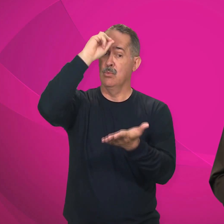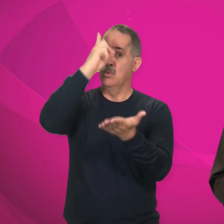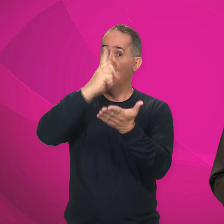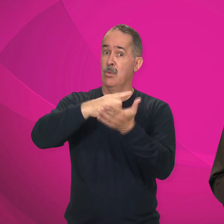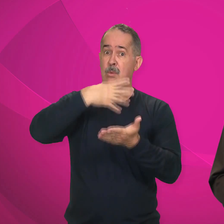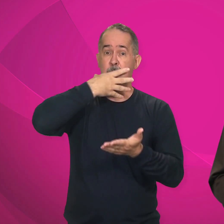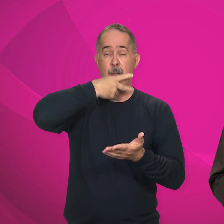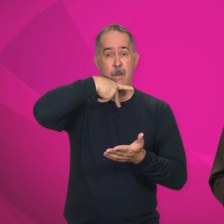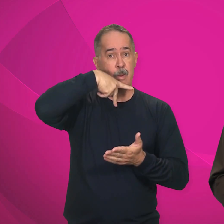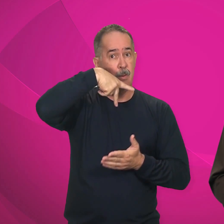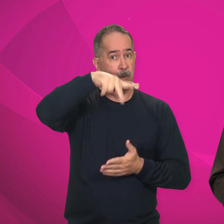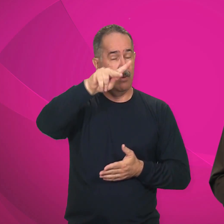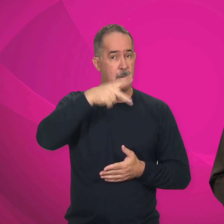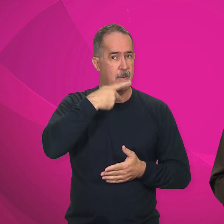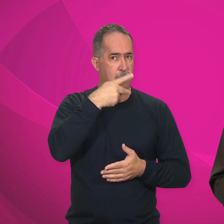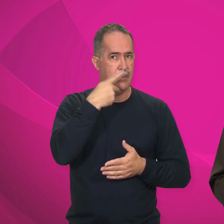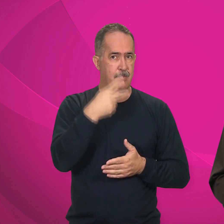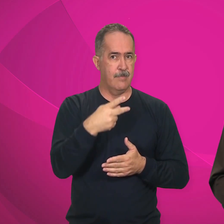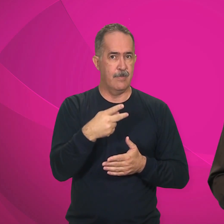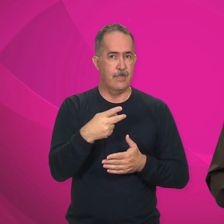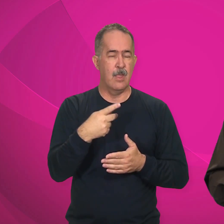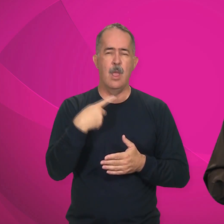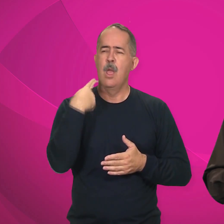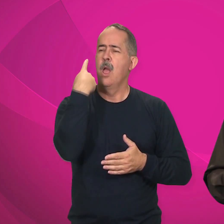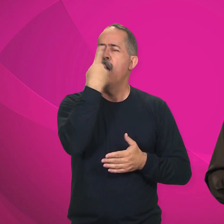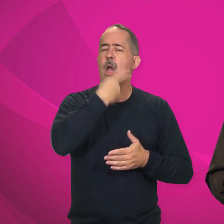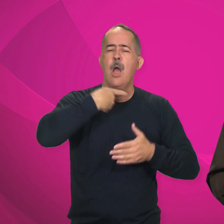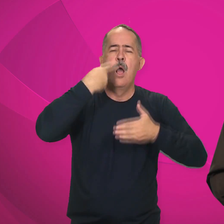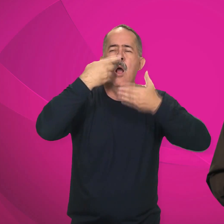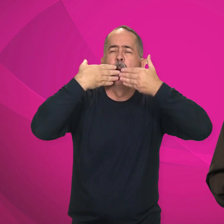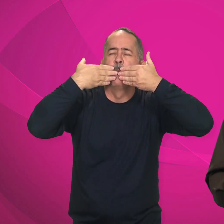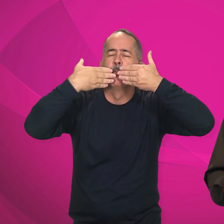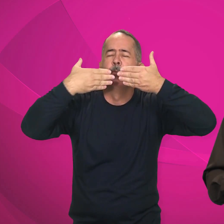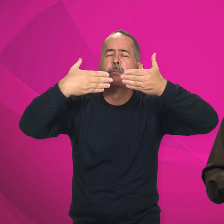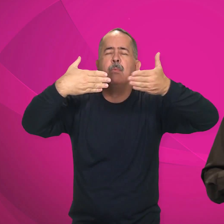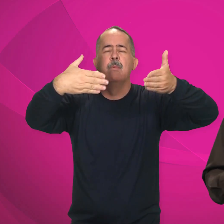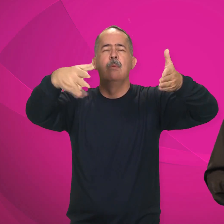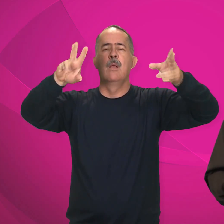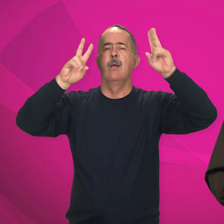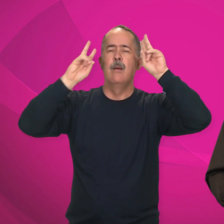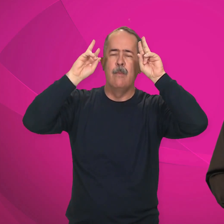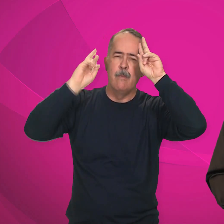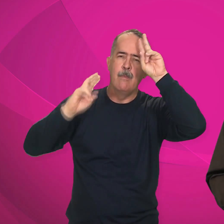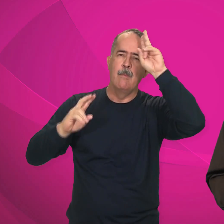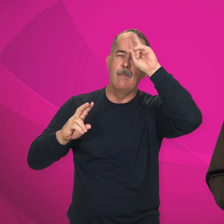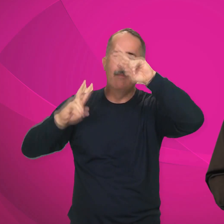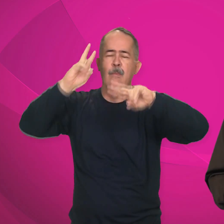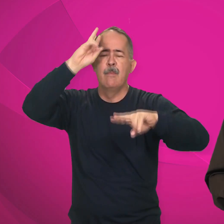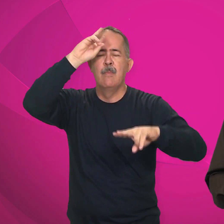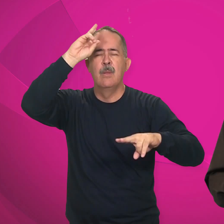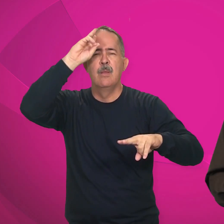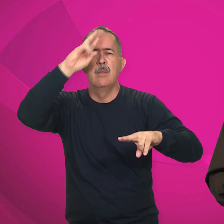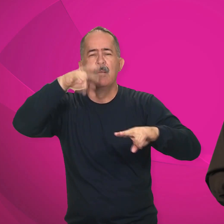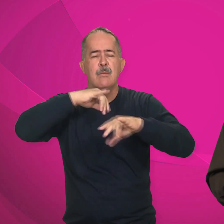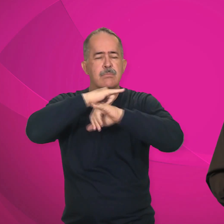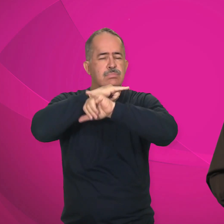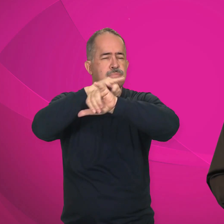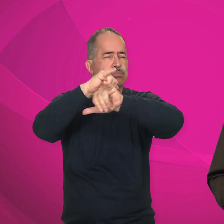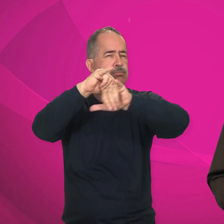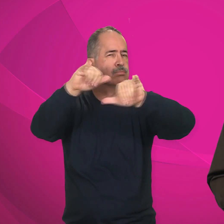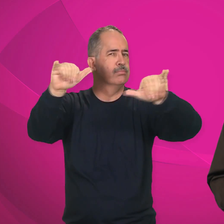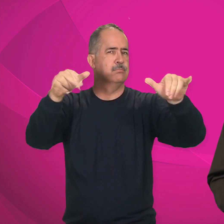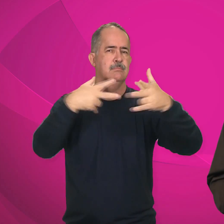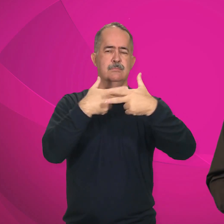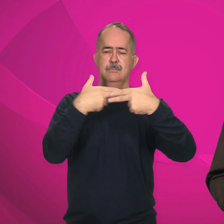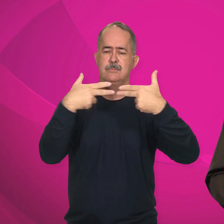cumprir o que foi dito pelo profeta. Abrirei a boca para falar em parábolas. Vou proclamar